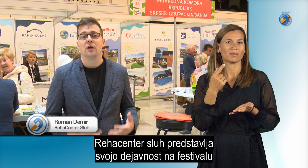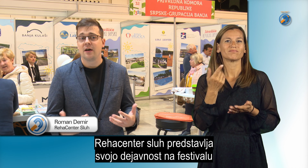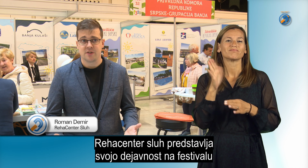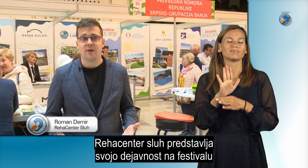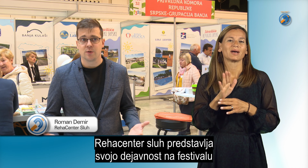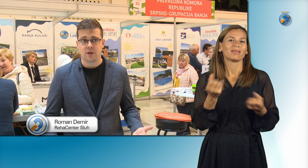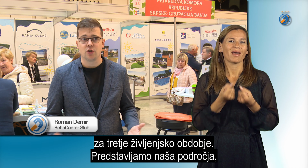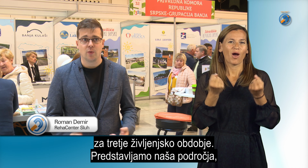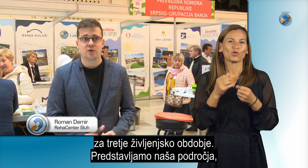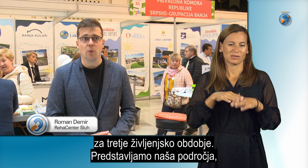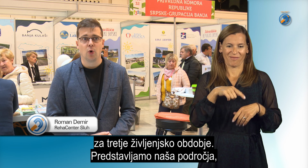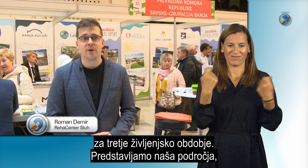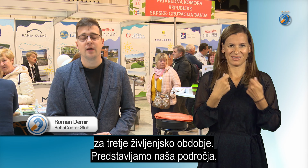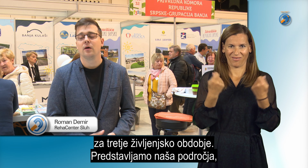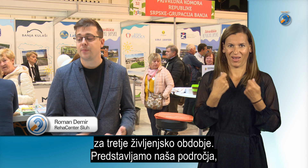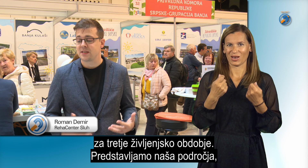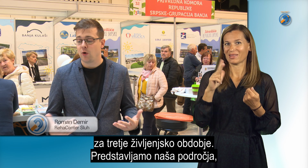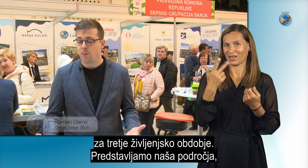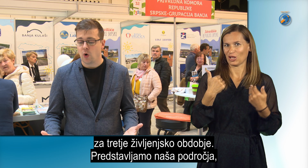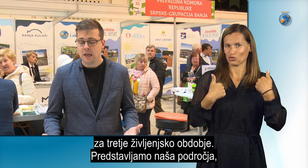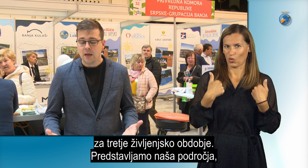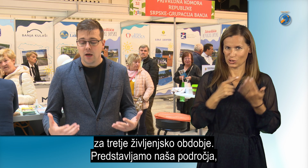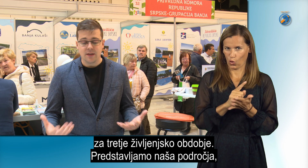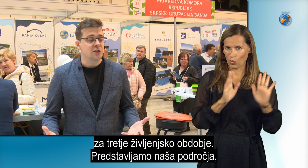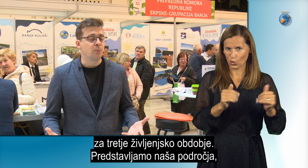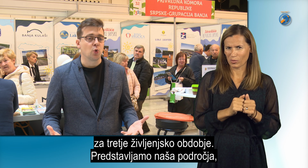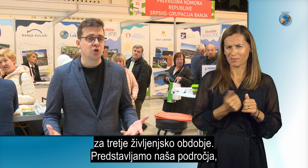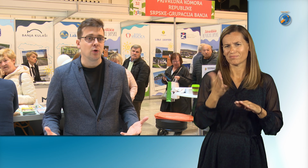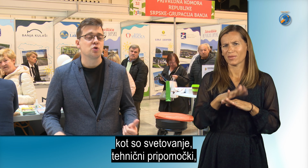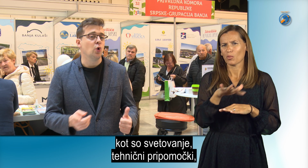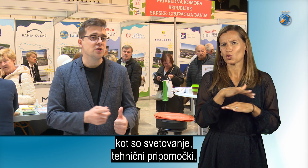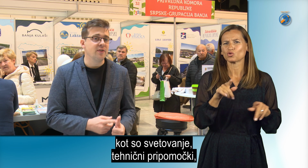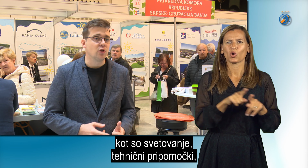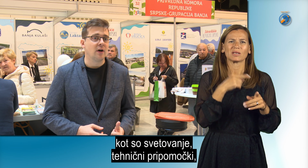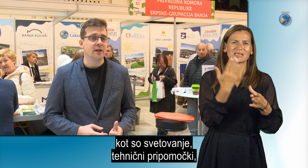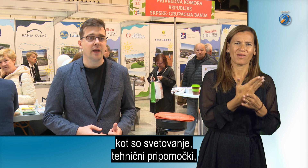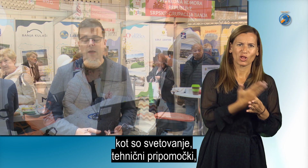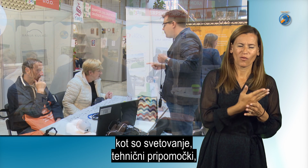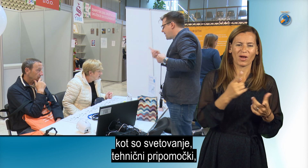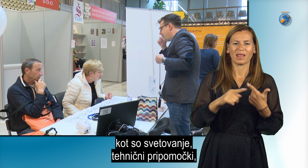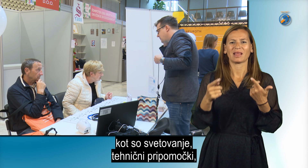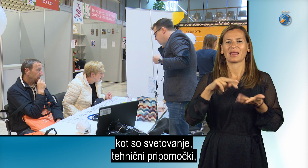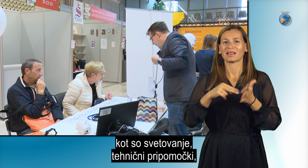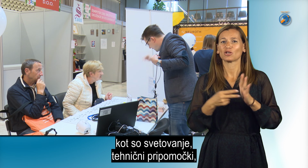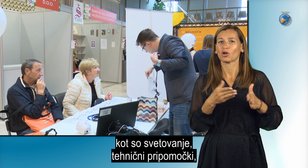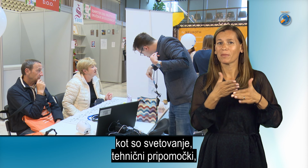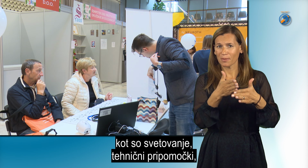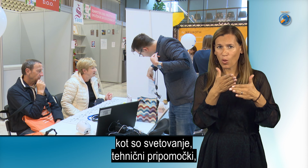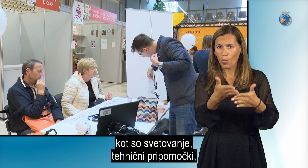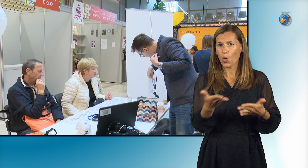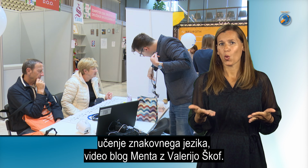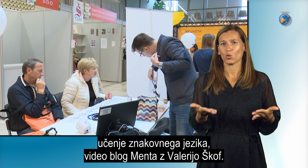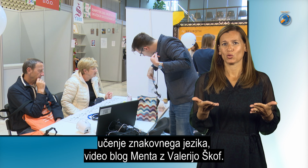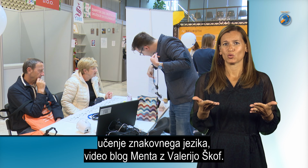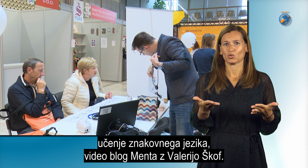dejavnost na festivalu za tretje življenjsko obdobje. Predstavljamo naše področja, kot so svetovanje, tehnične